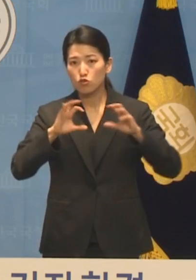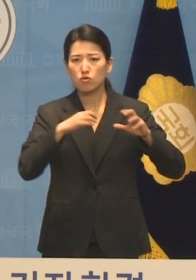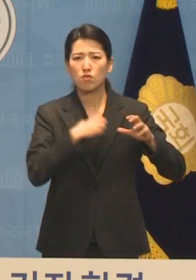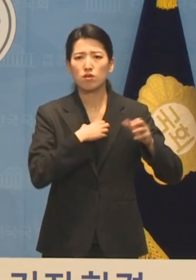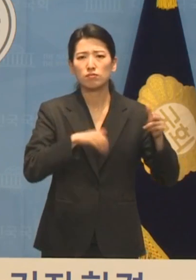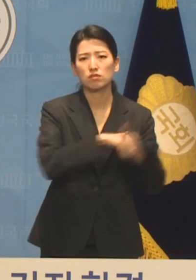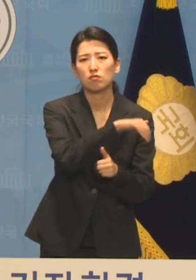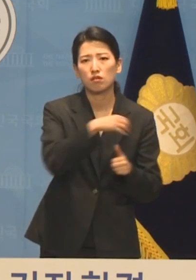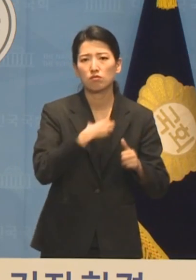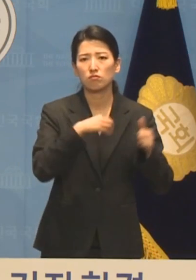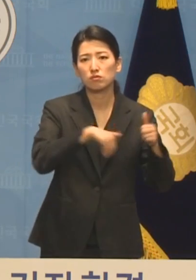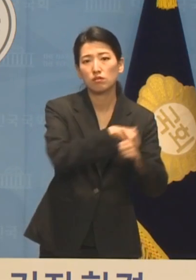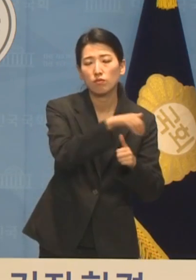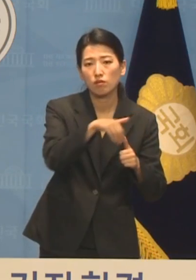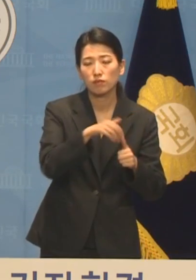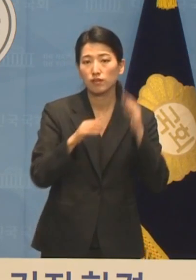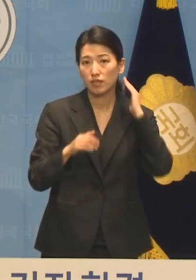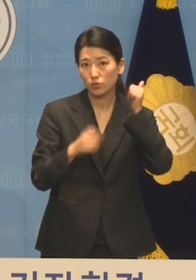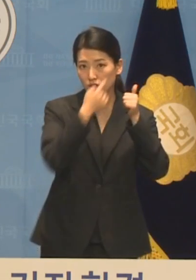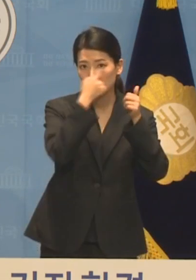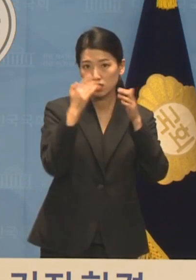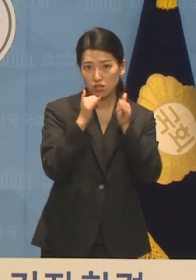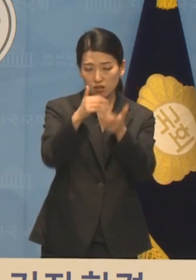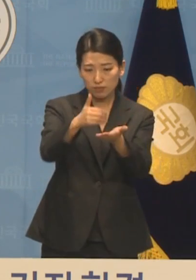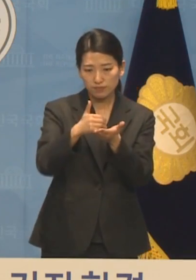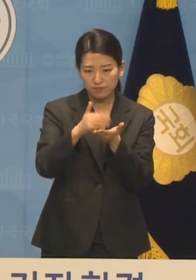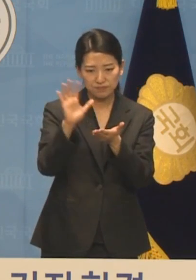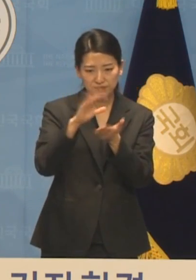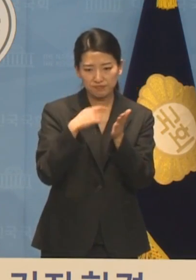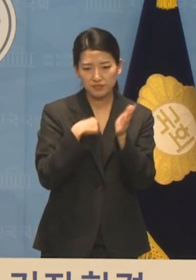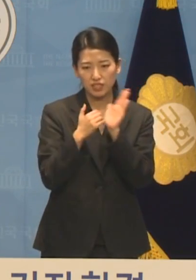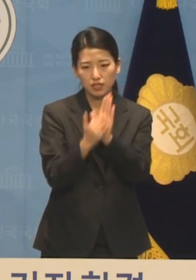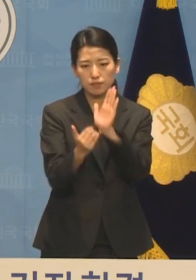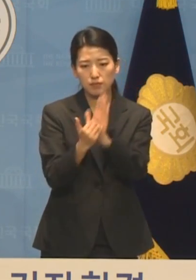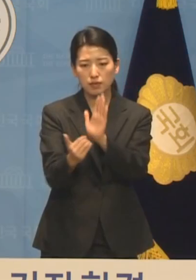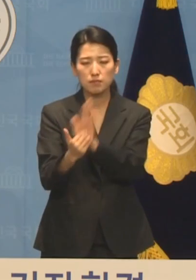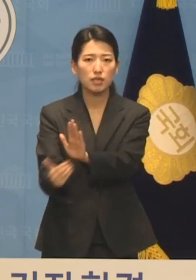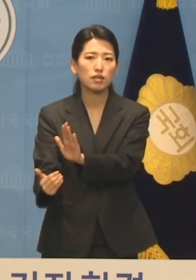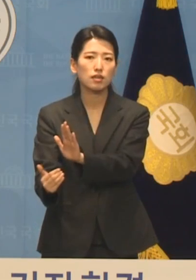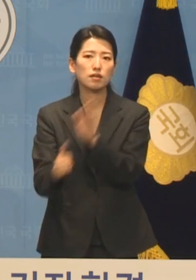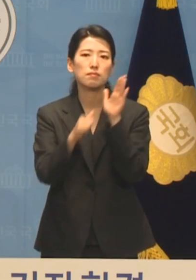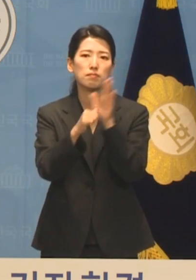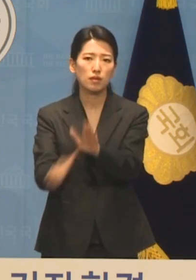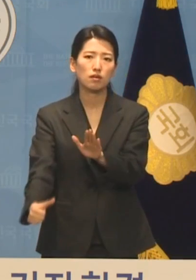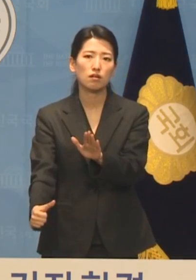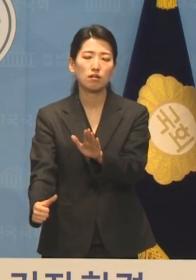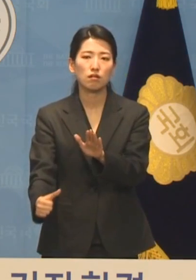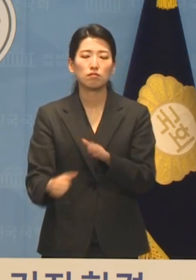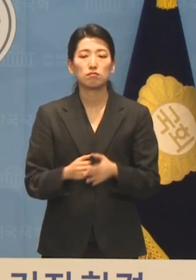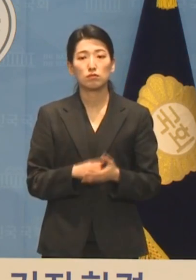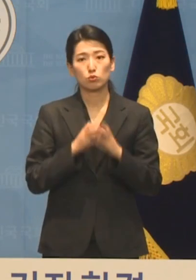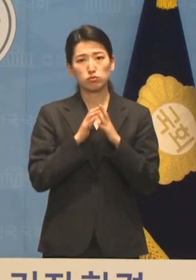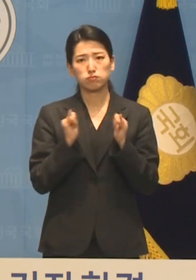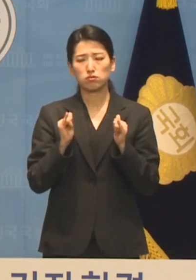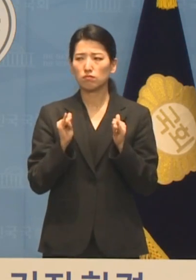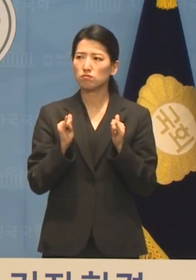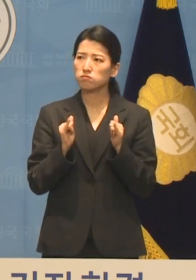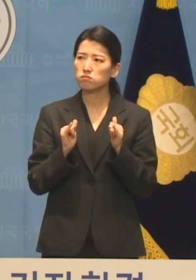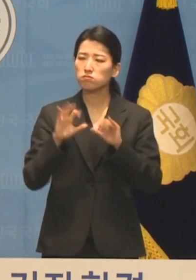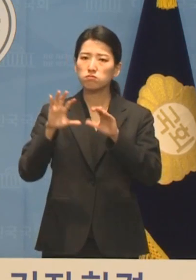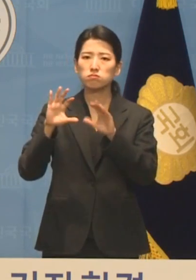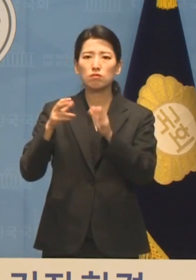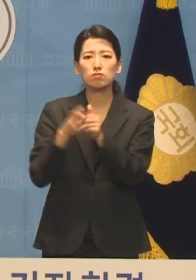관련된 대통령 측의 증거 신청을 모두 기각하고 있습니다. 이런 자세로는 국민들이 헌재를 신뢰하기